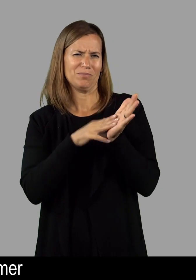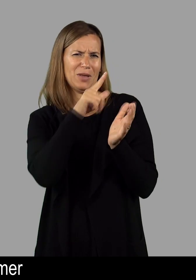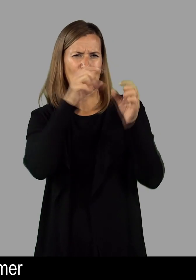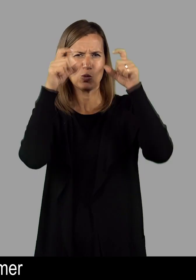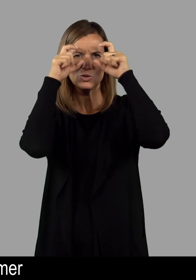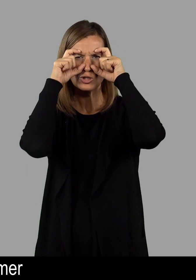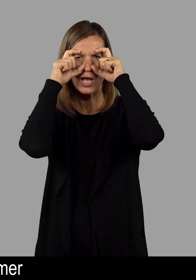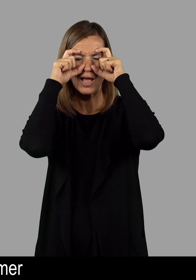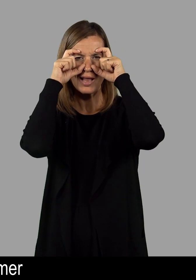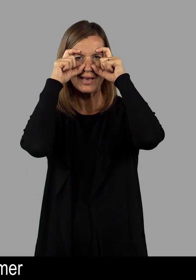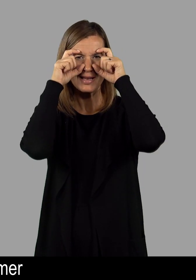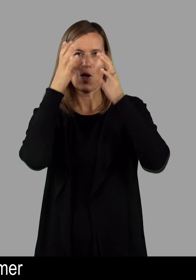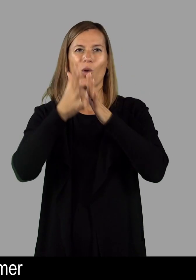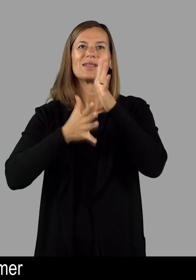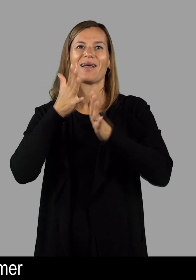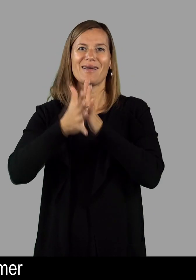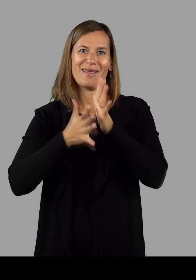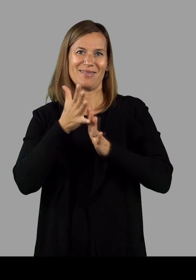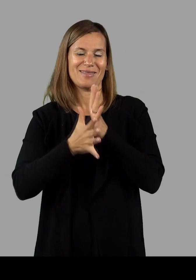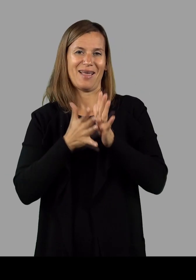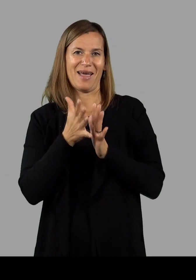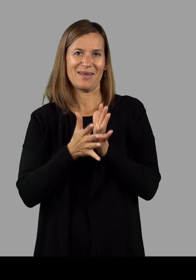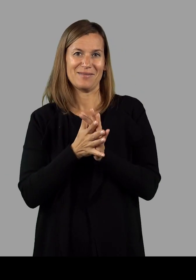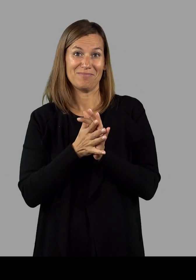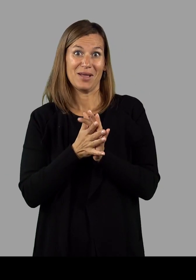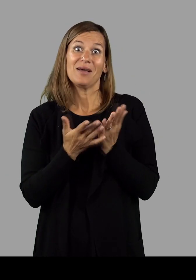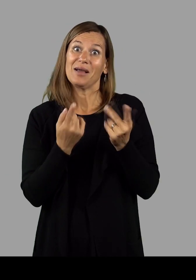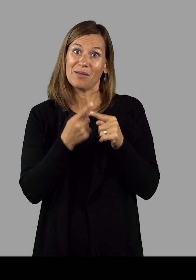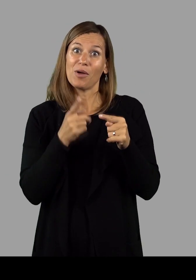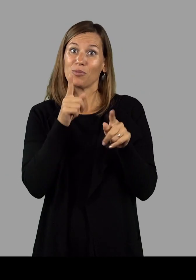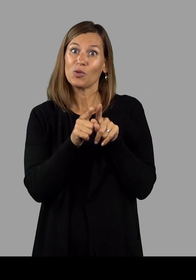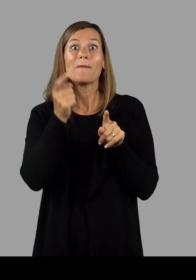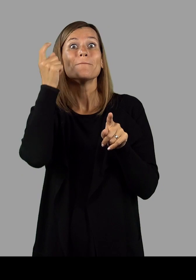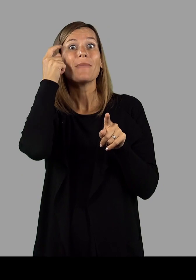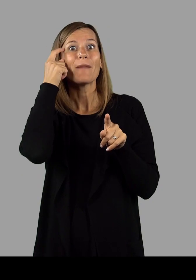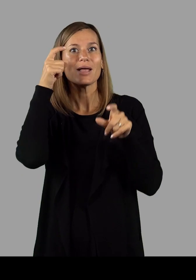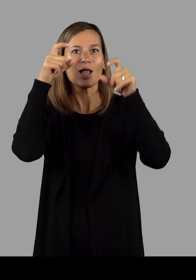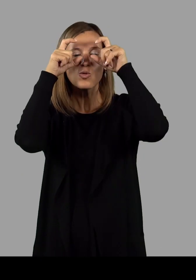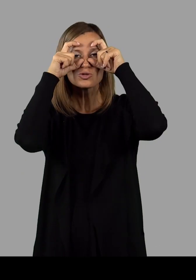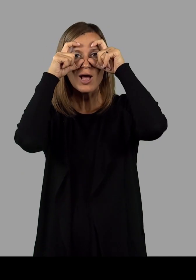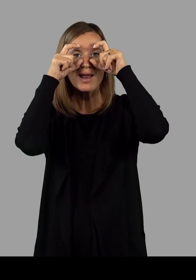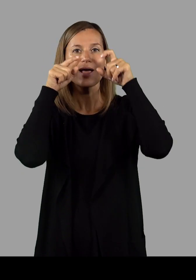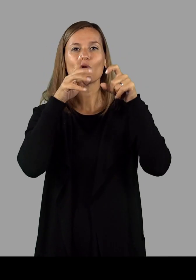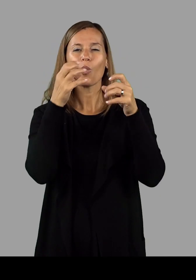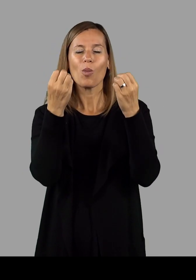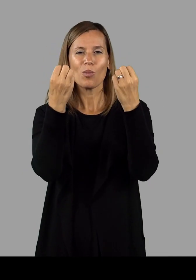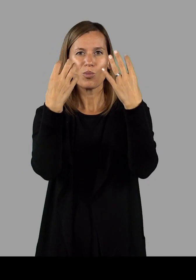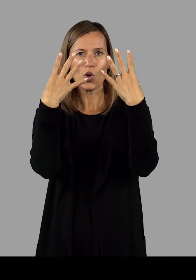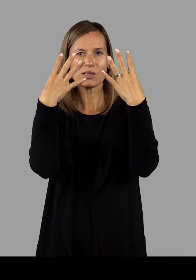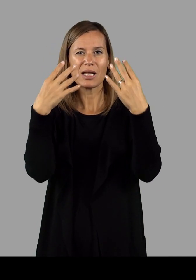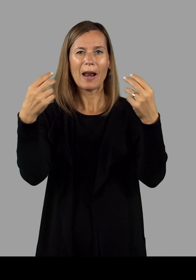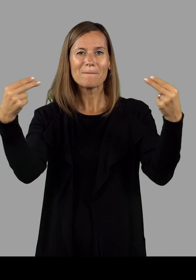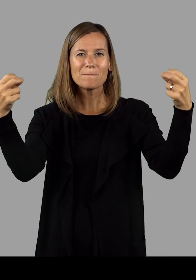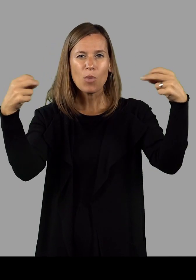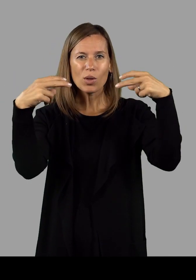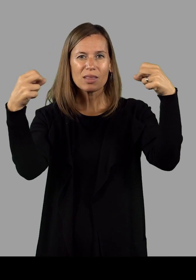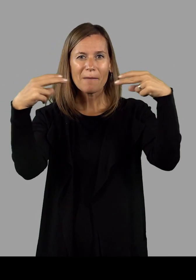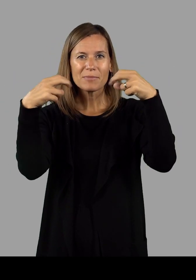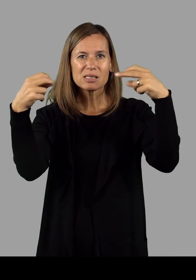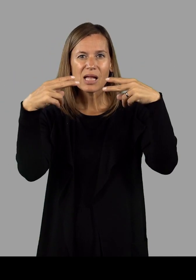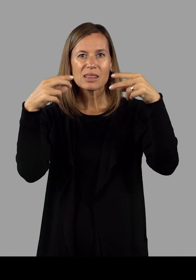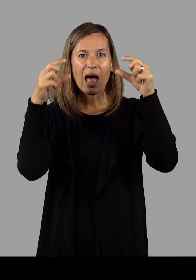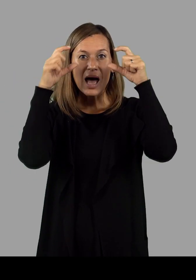od Greta in Starks. Kmalu pa bomo imeli tudi pametna očala, ki nam bodo projicirale podnapise